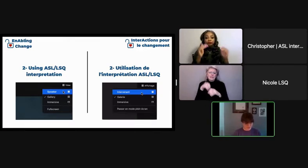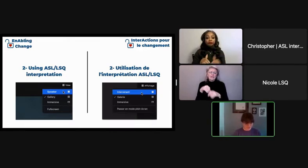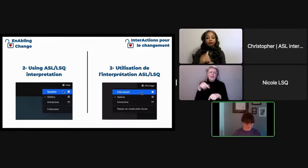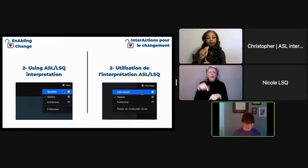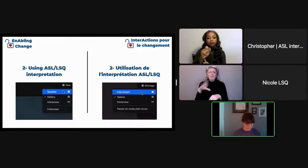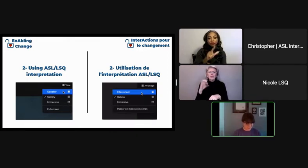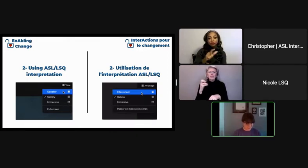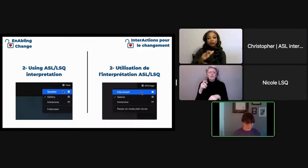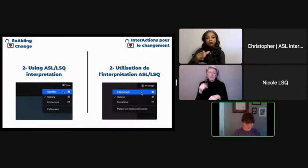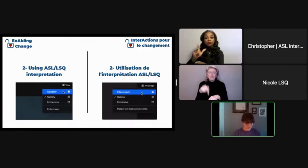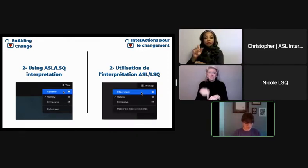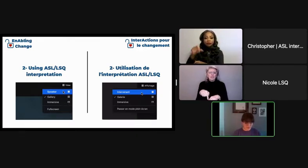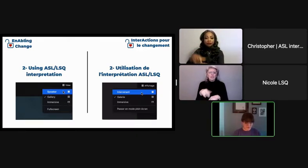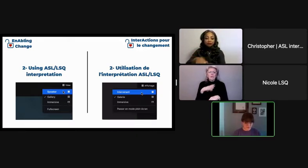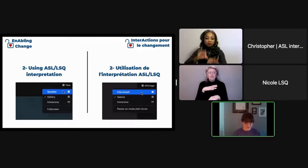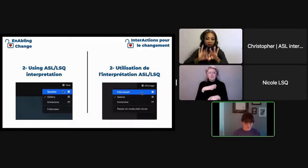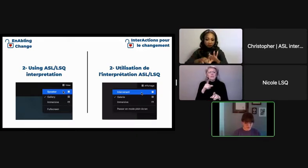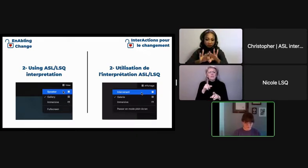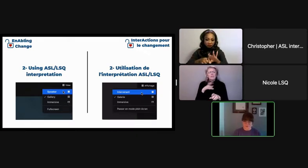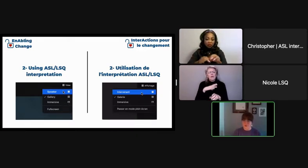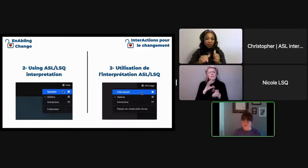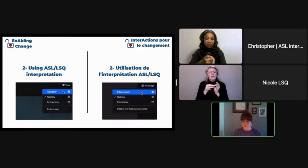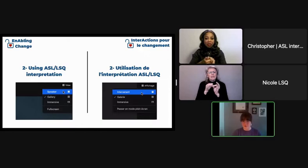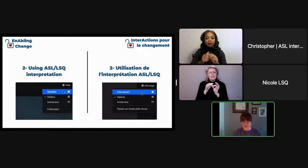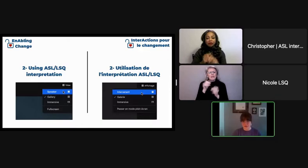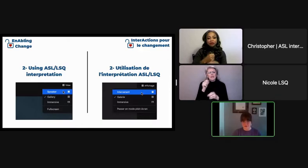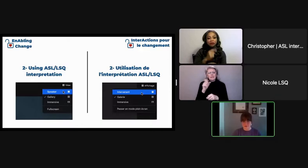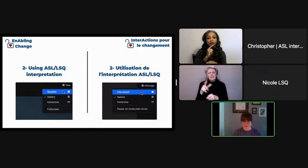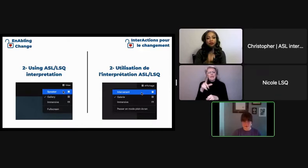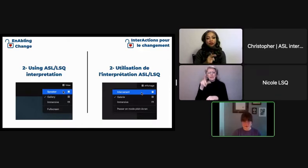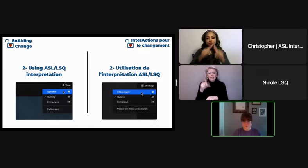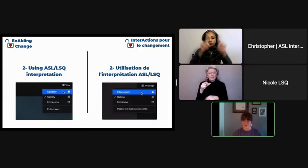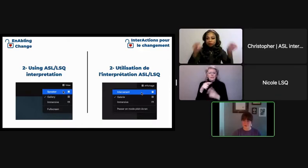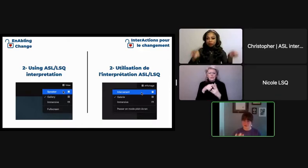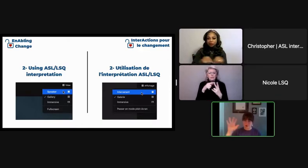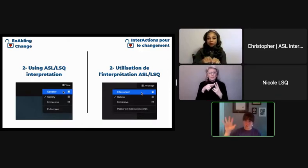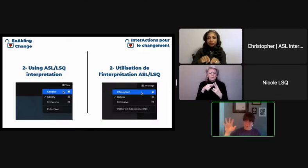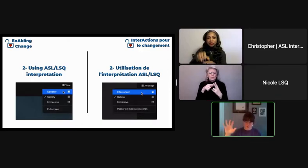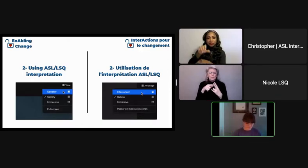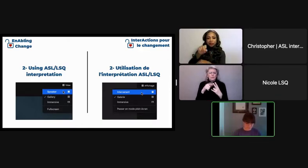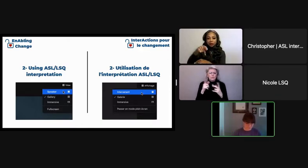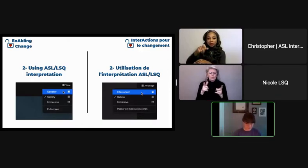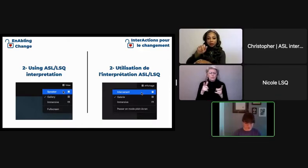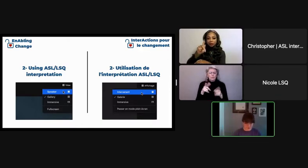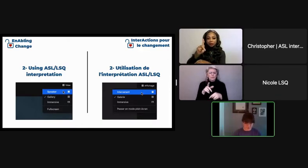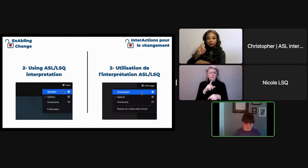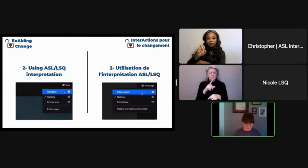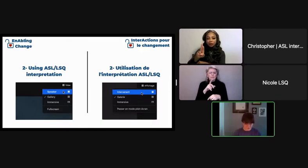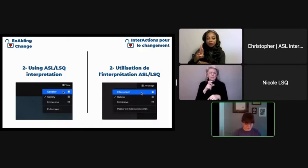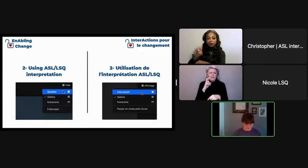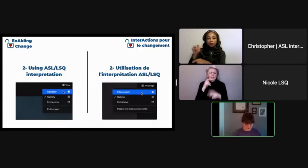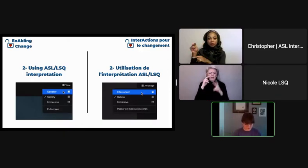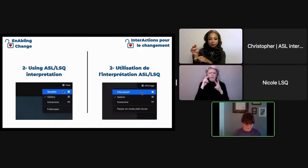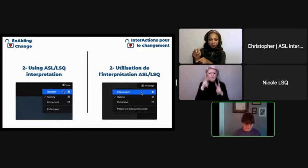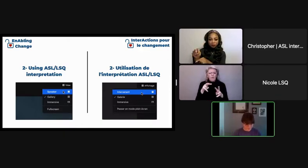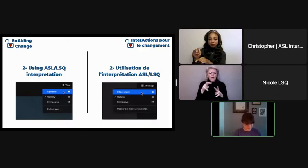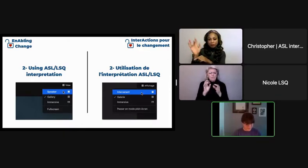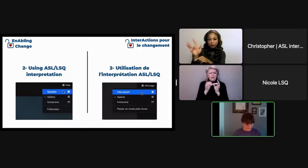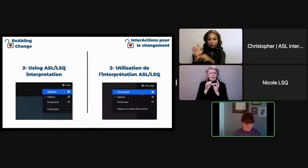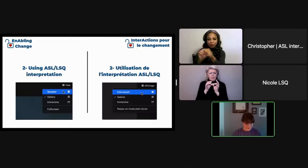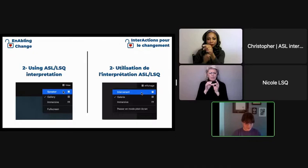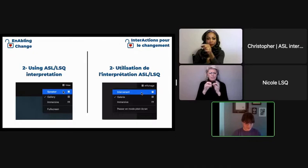On va utiliser également l'interprétation ASL et LSQ. Assurez-vous de pouvoir voir nos interprètes